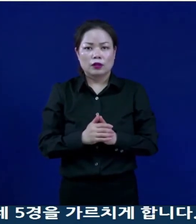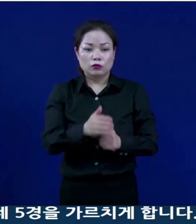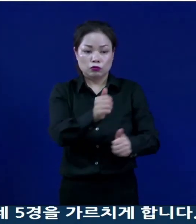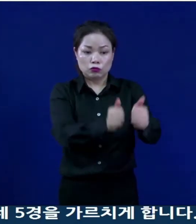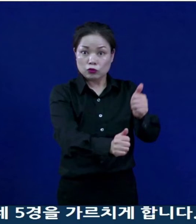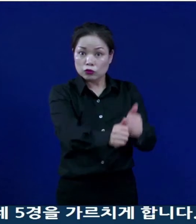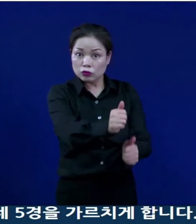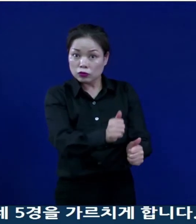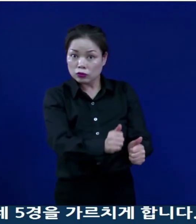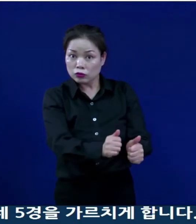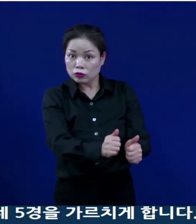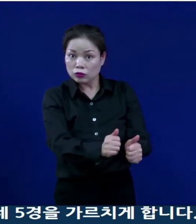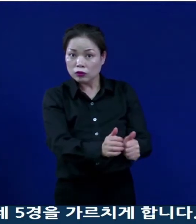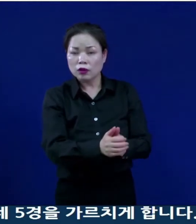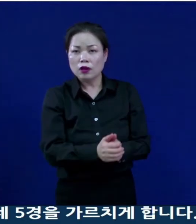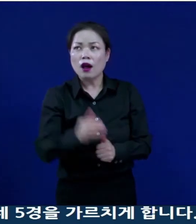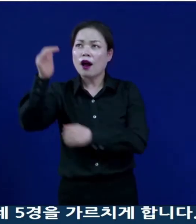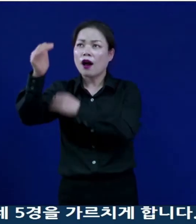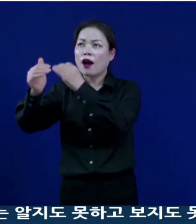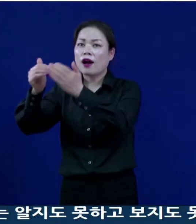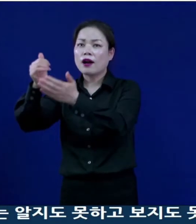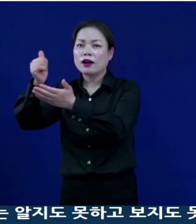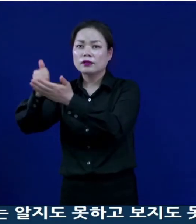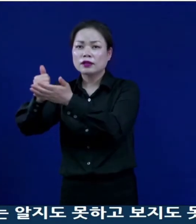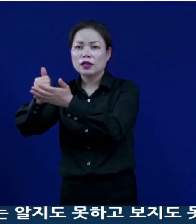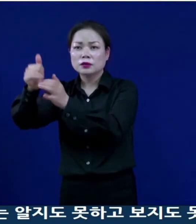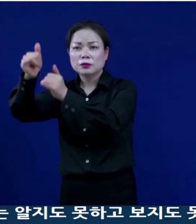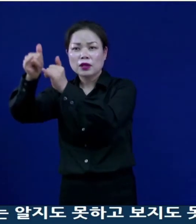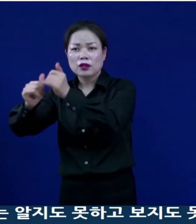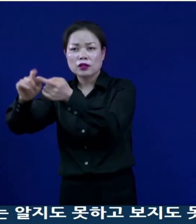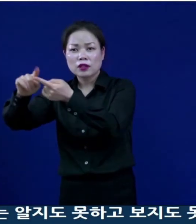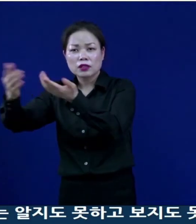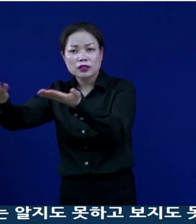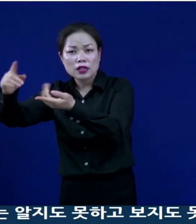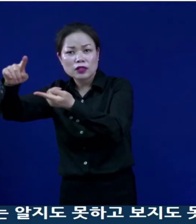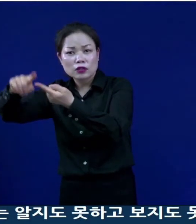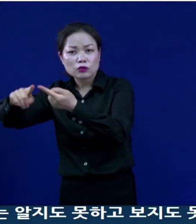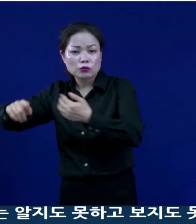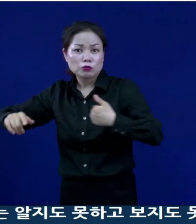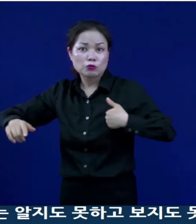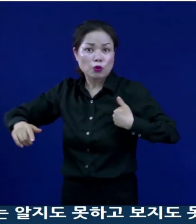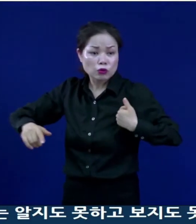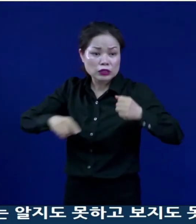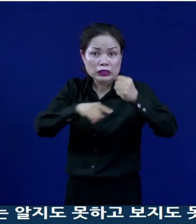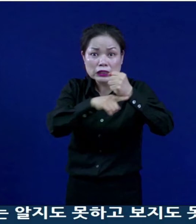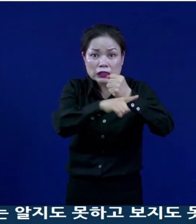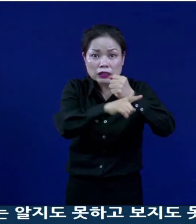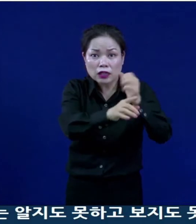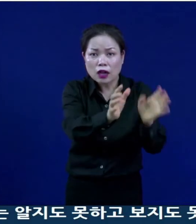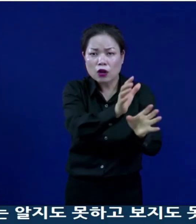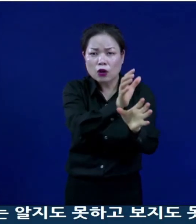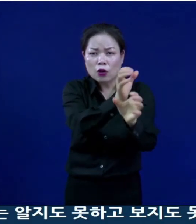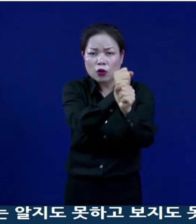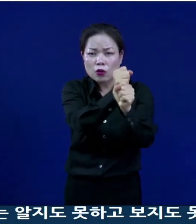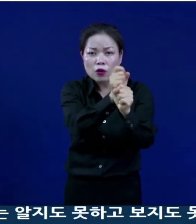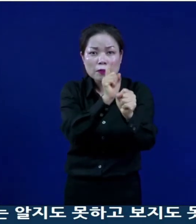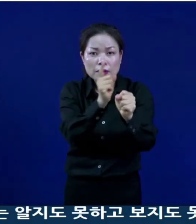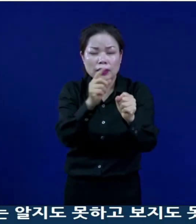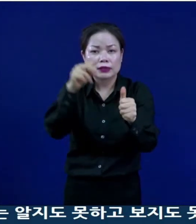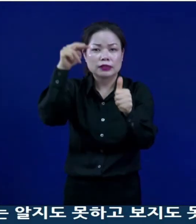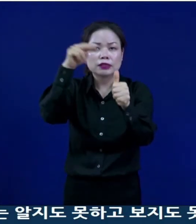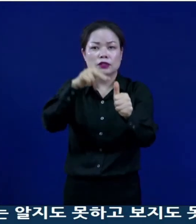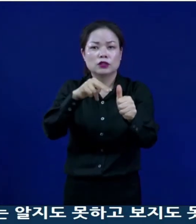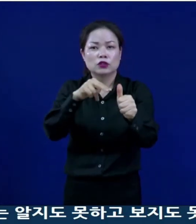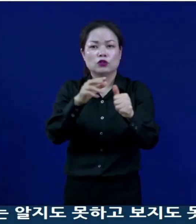후손들이 하나님과 하나님의 역사를 알지 못하는 이유가 어떻게 요약될 수 있겠습니까? 신명기